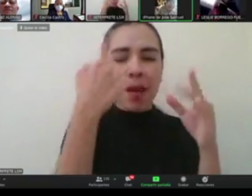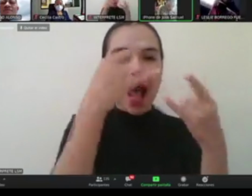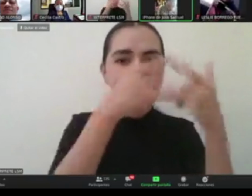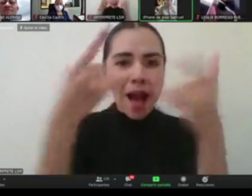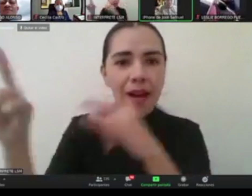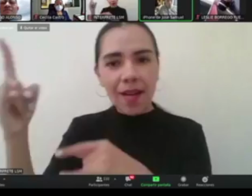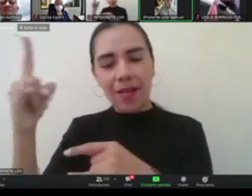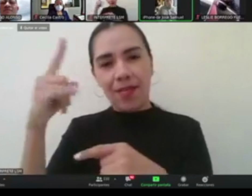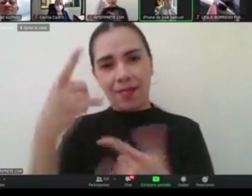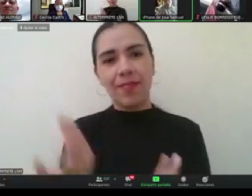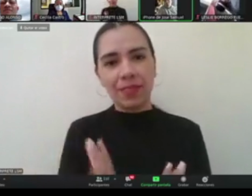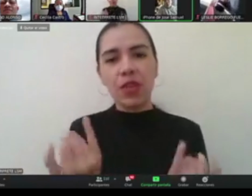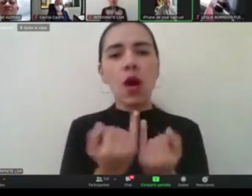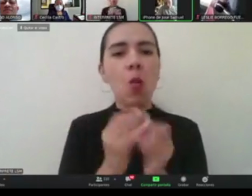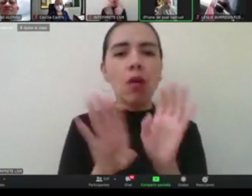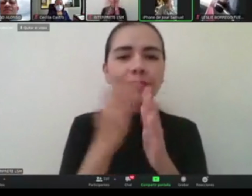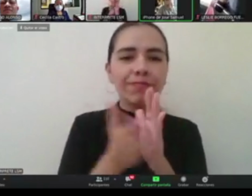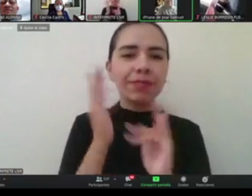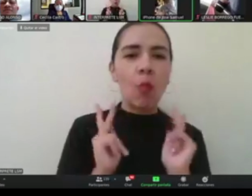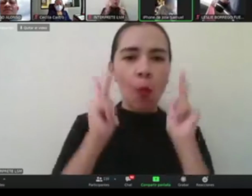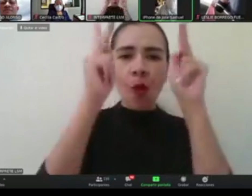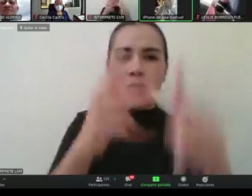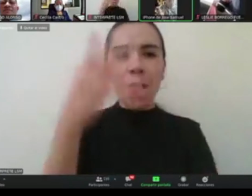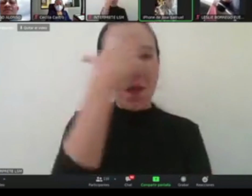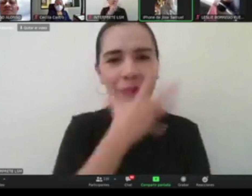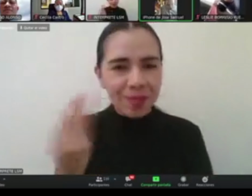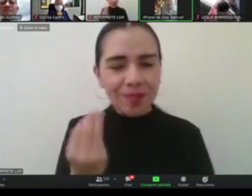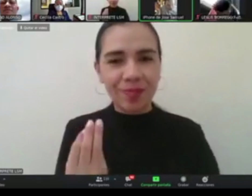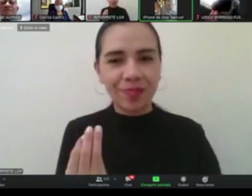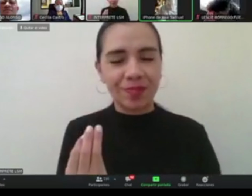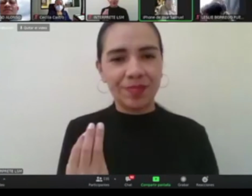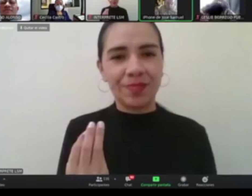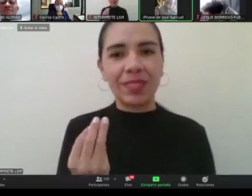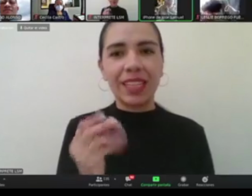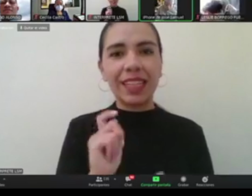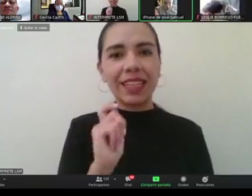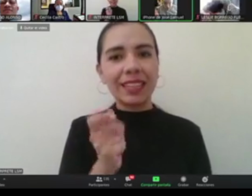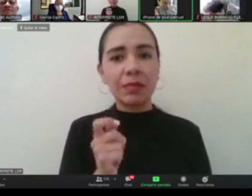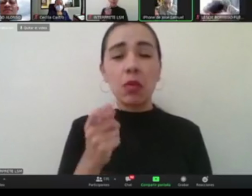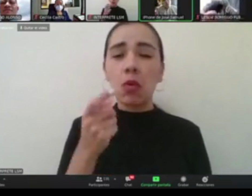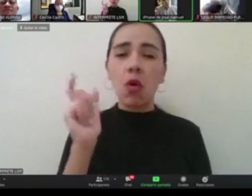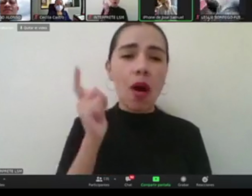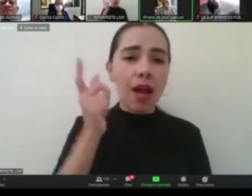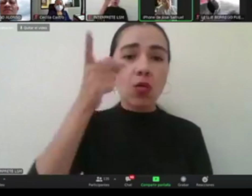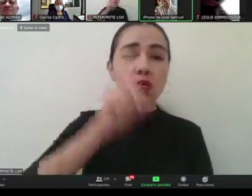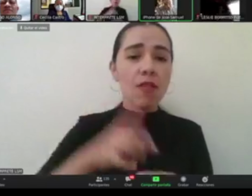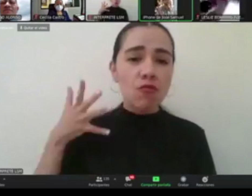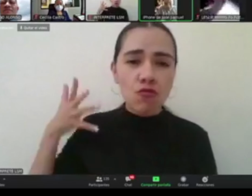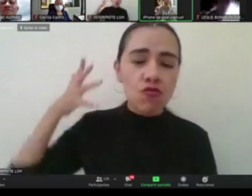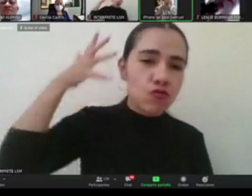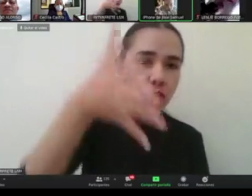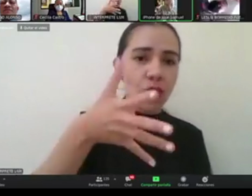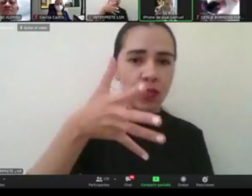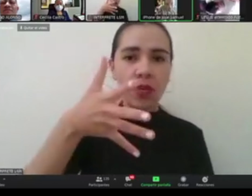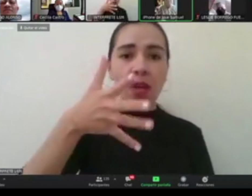puertas y construyendo estos puentes maravillosos que nos van a llevar algún día a tener una sociedad realmente